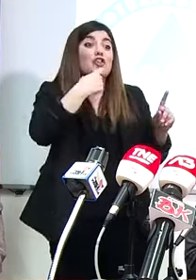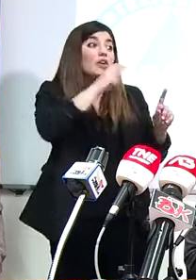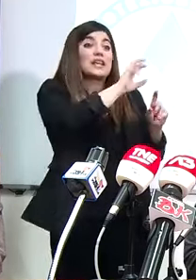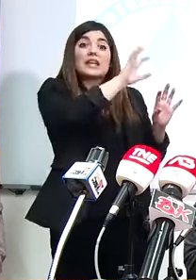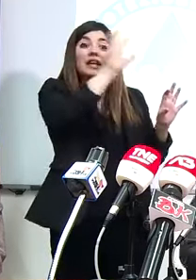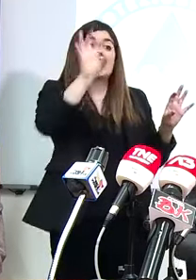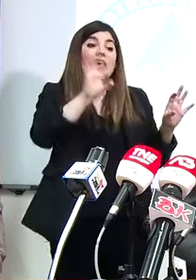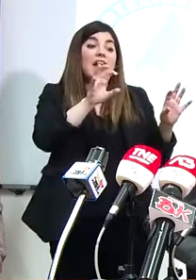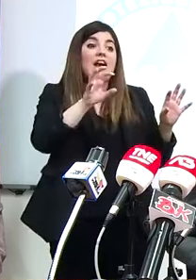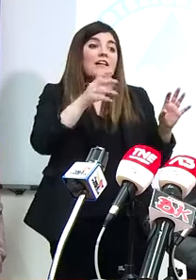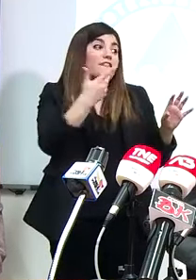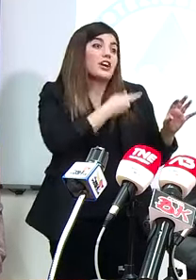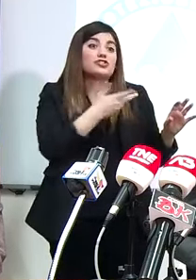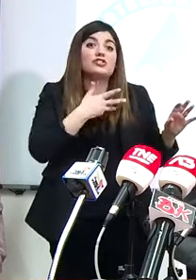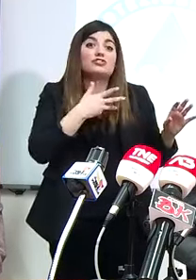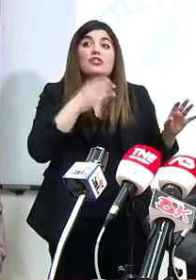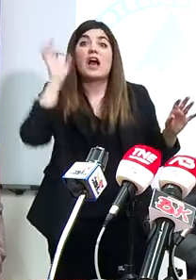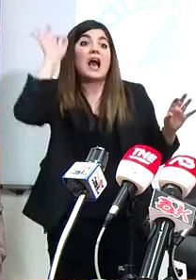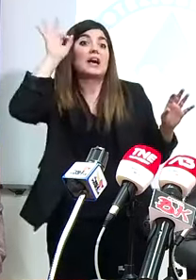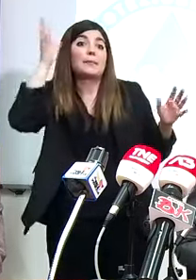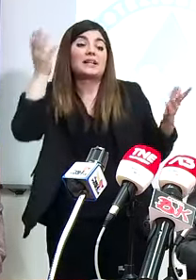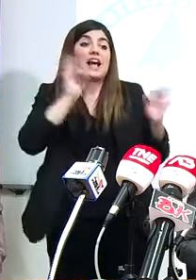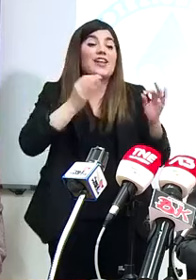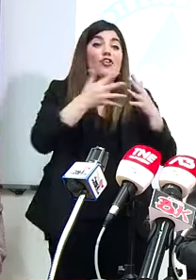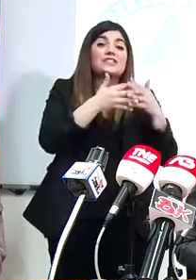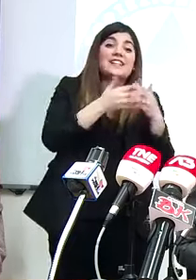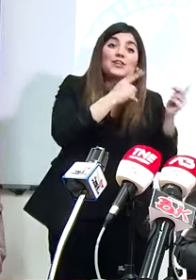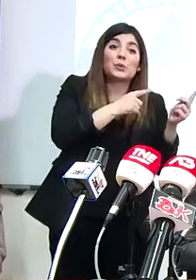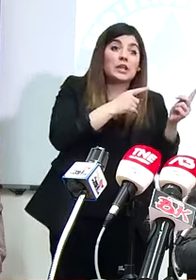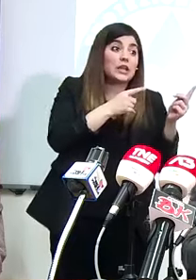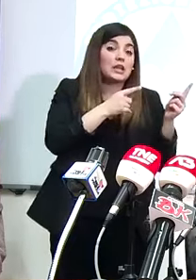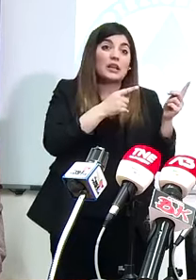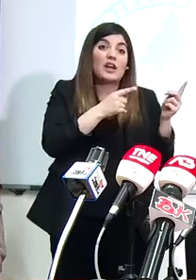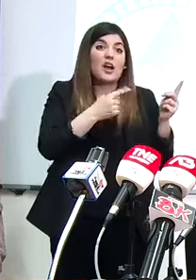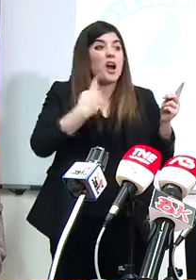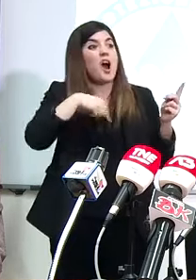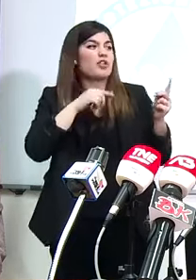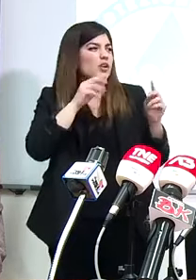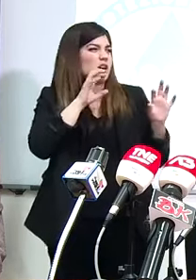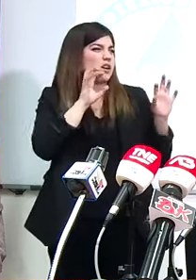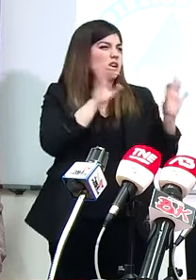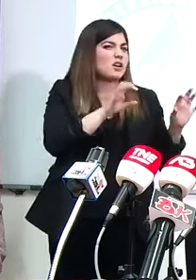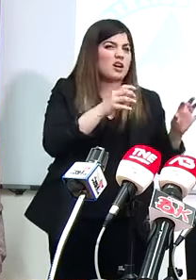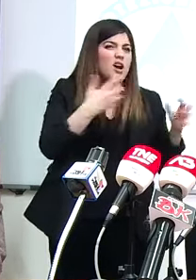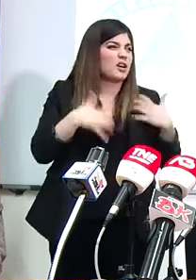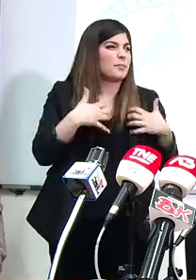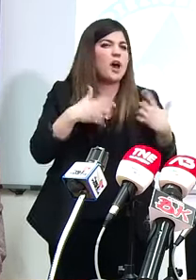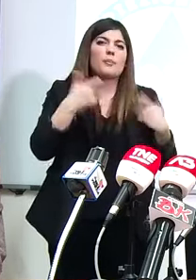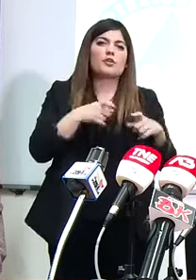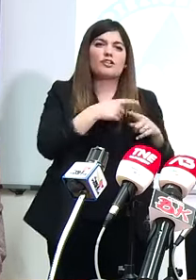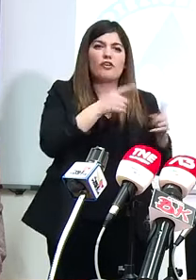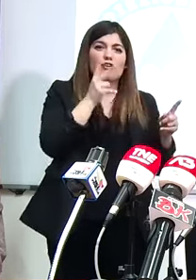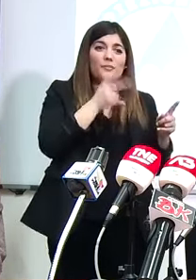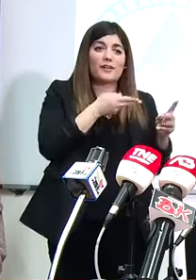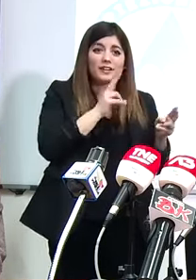alla gran bretagna chiediamoci perché noi ne abbiamo di meno forse se ci diamo alla risposta velocemente